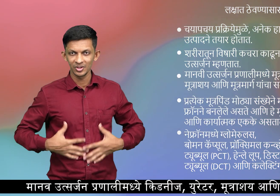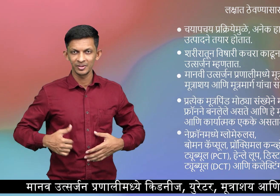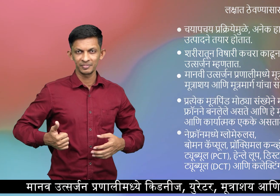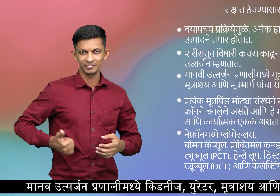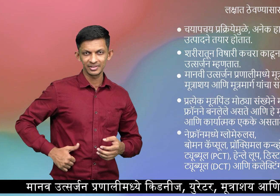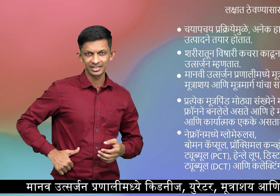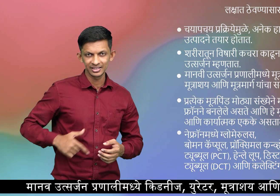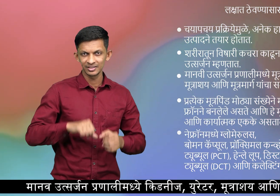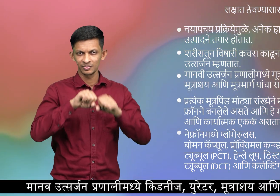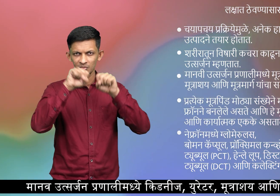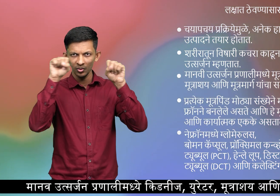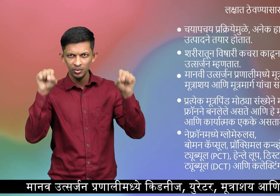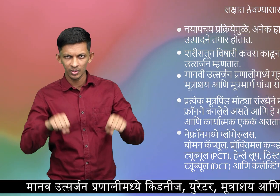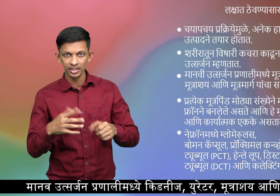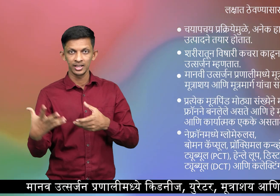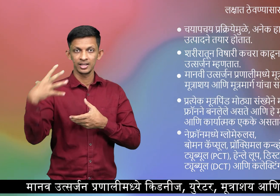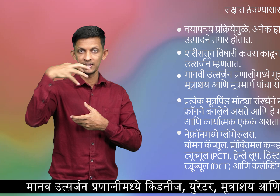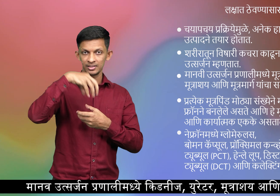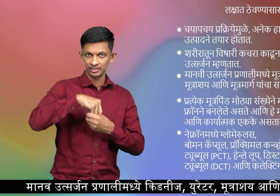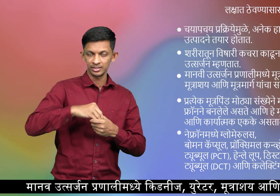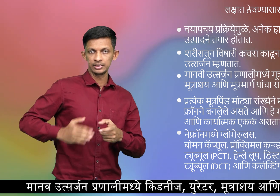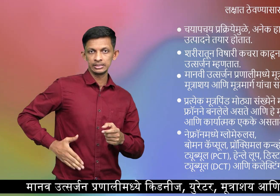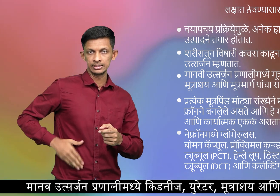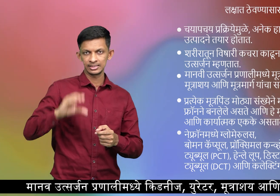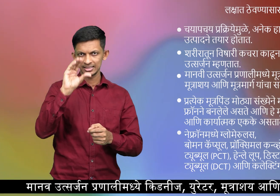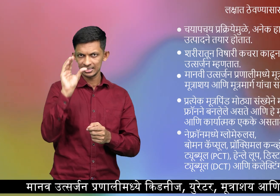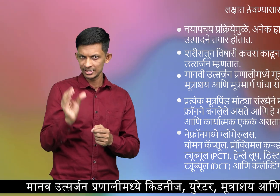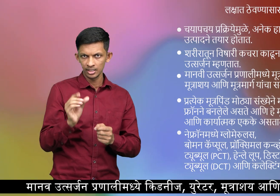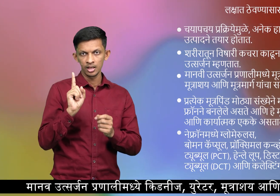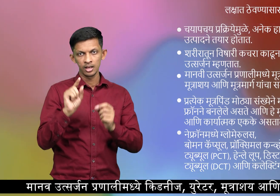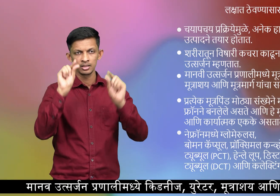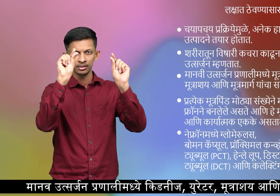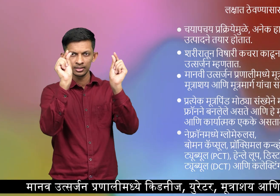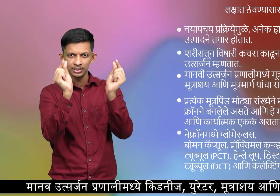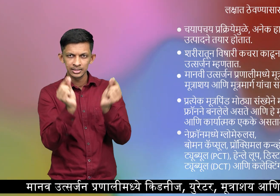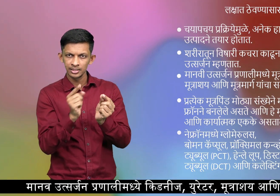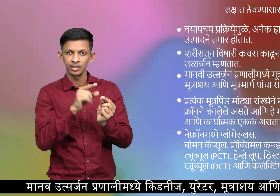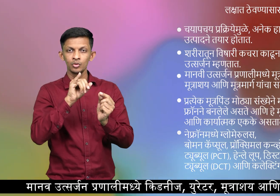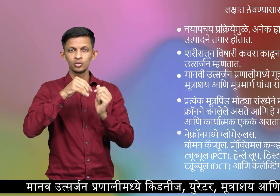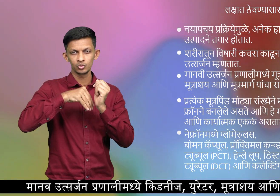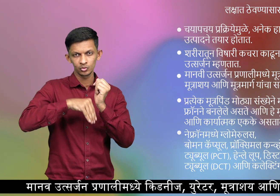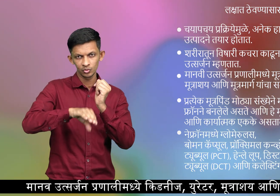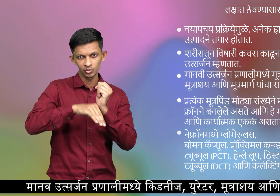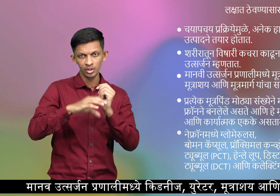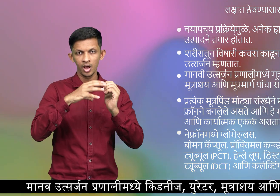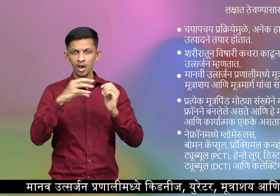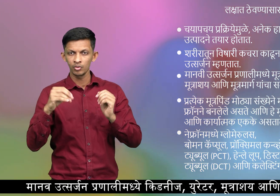मानव उत्सर्जन प्रणालीमध्ये किडनीज, युरेटर, मूत्राशय आणि मूत्रमार्ग समाविष्ट आहे.